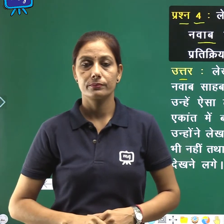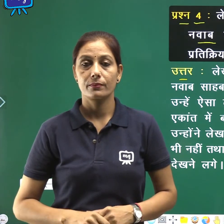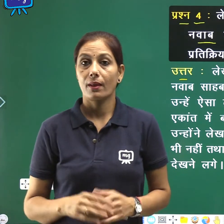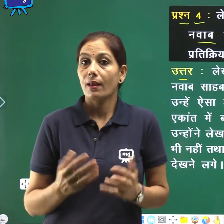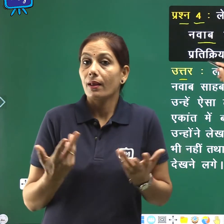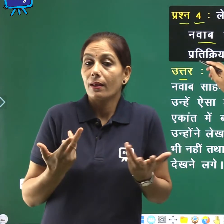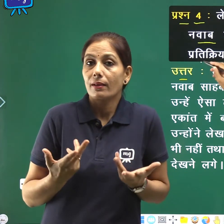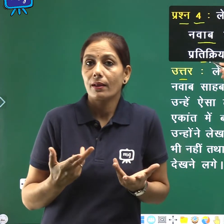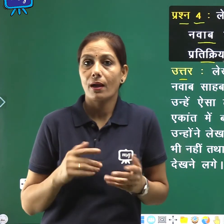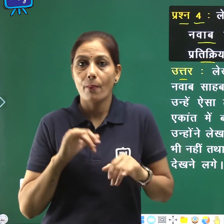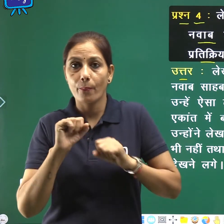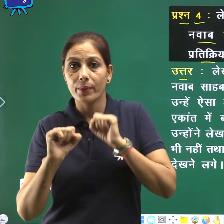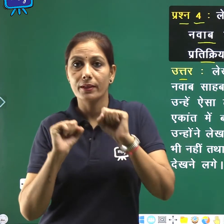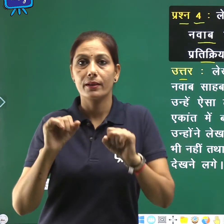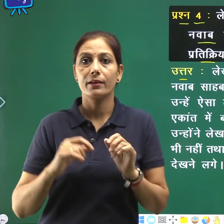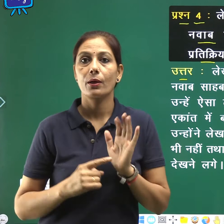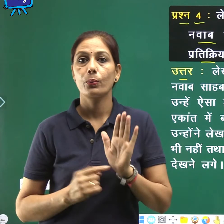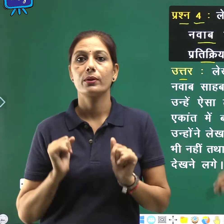क्या प्रतिक्रिया हुई?